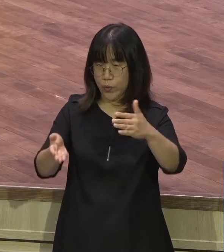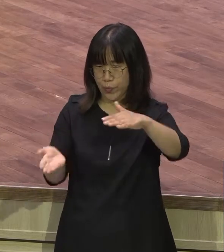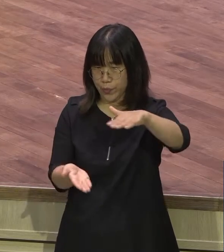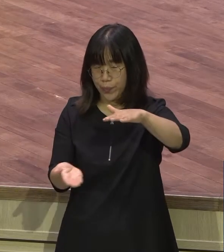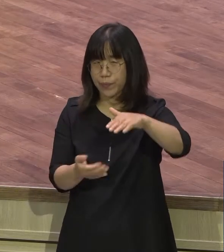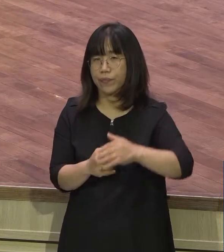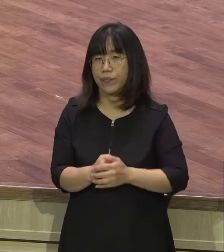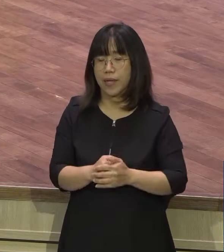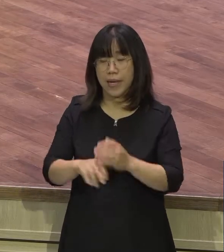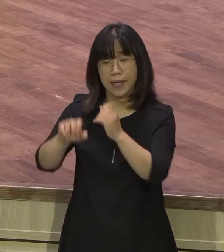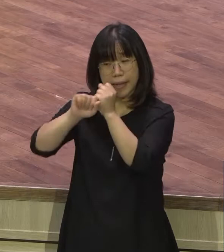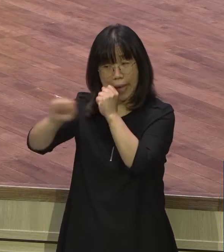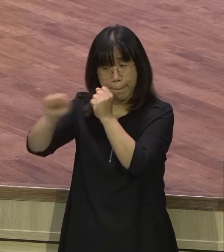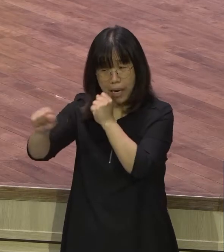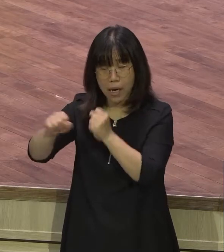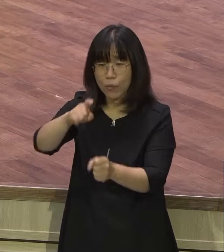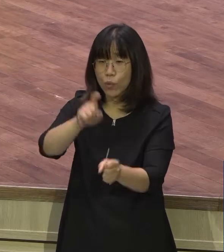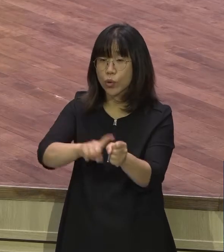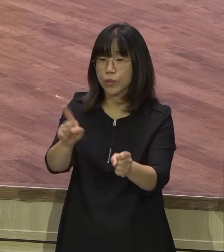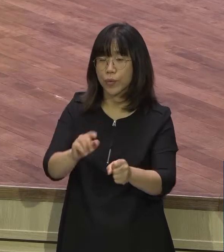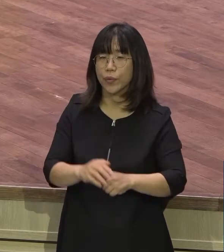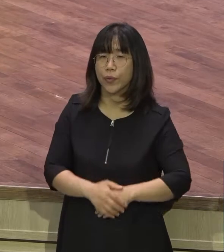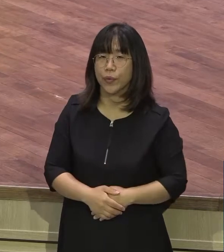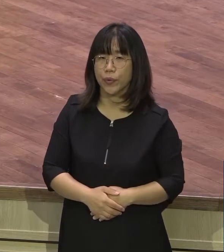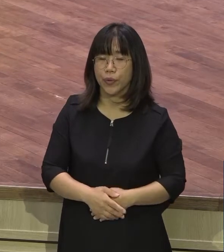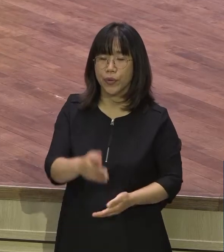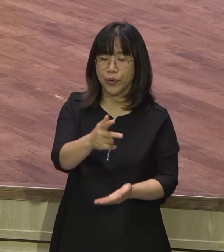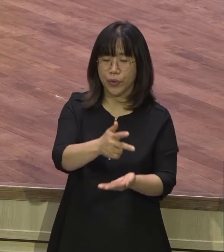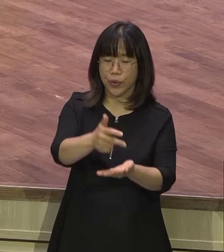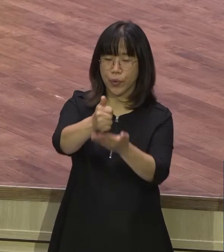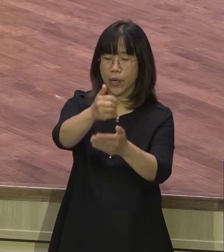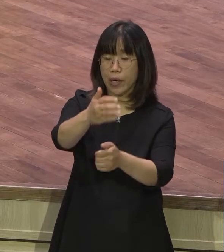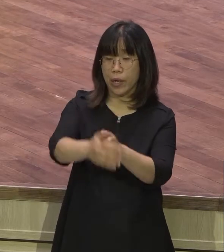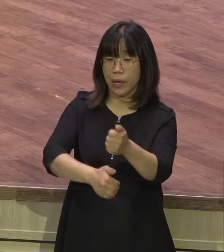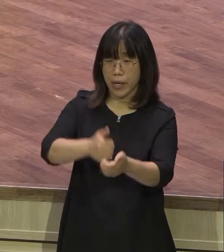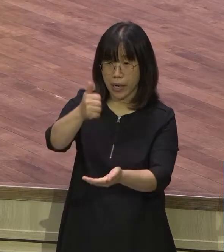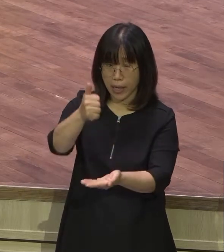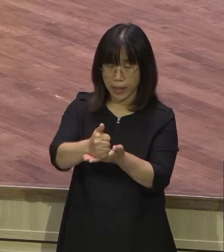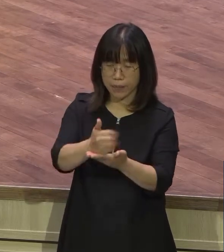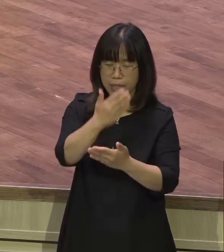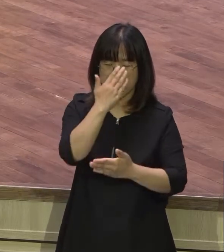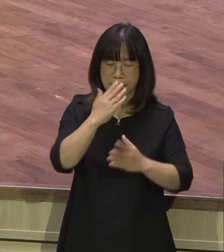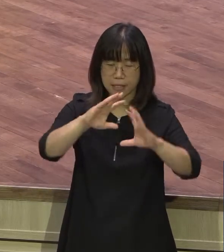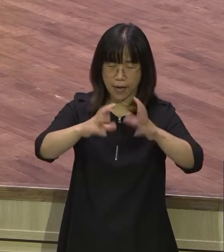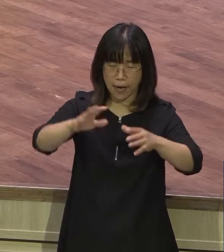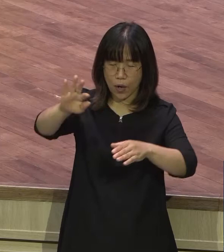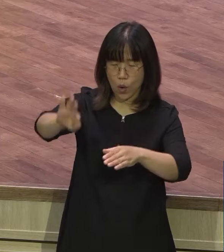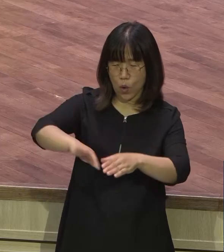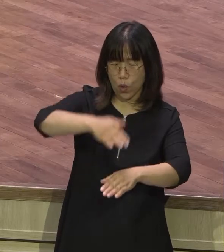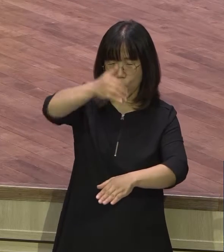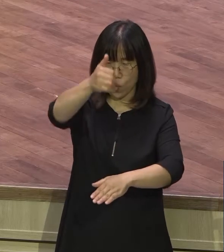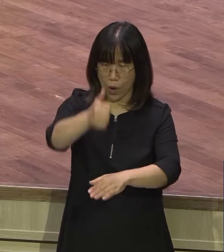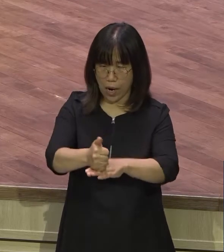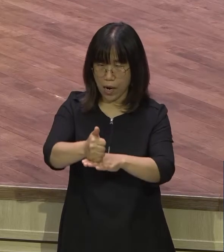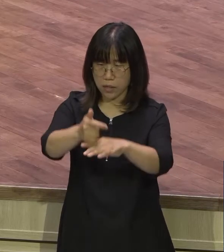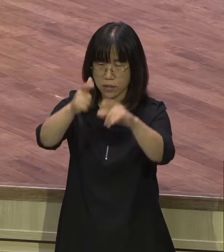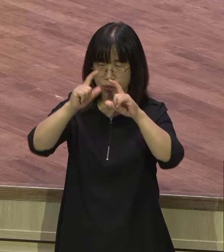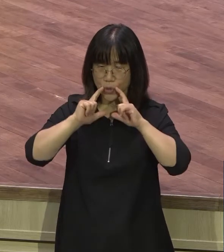나팔을 부는 목적이 뭐냐 여호와 하나님이 이스라엘의 왕 되심을 그렇게